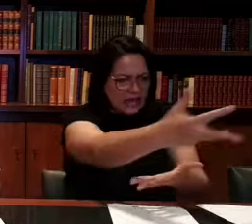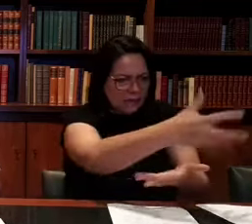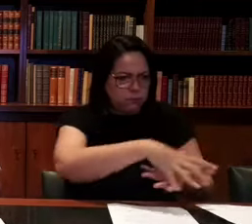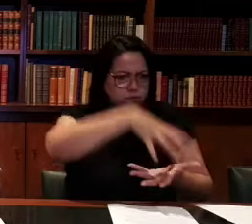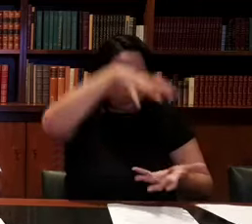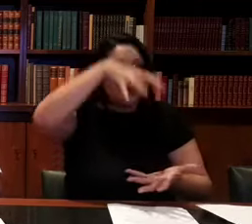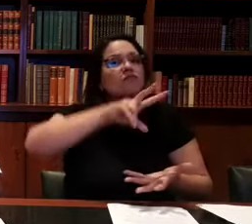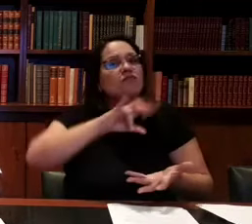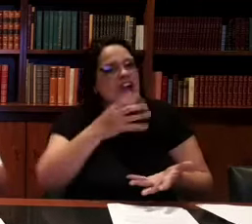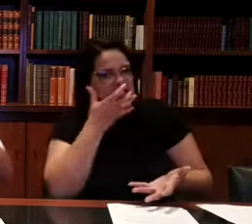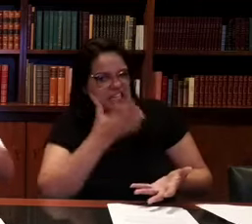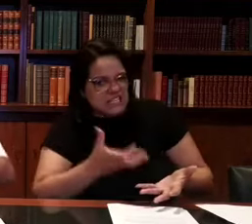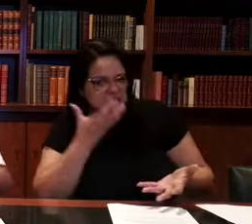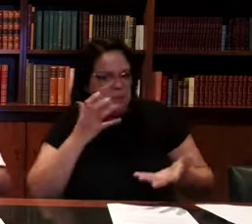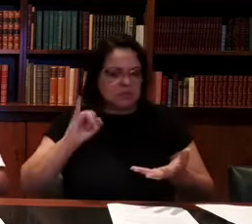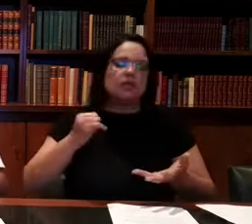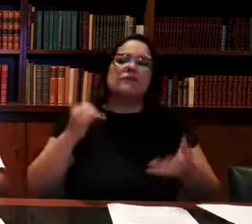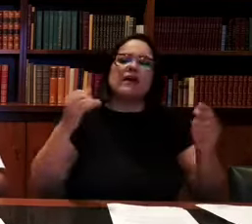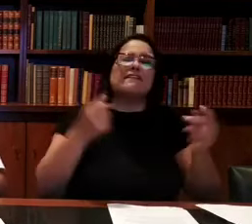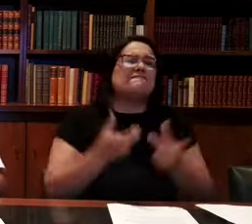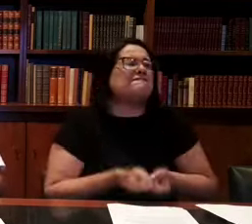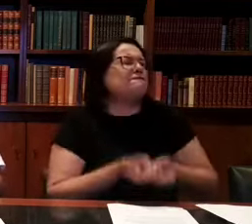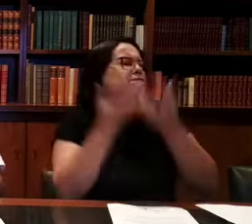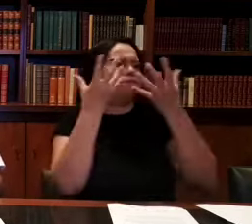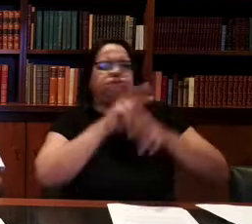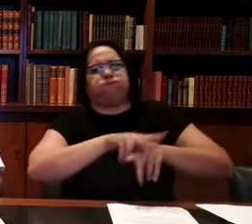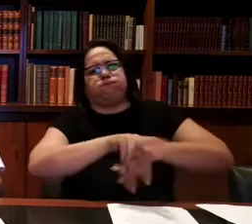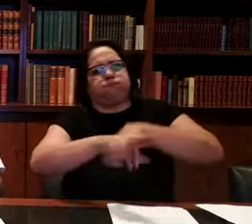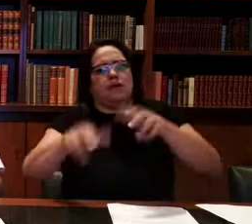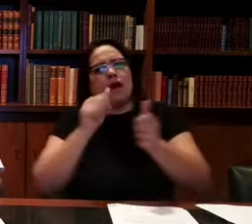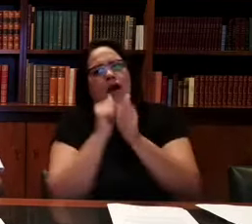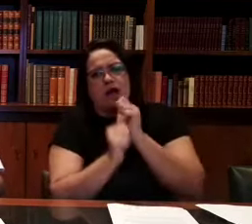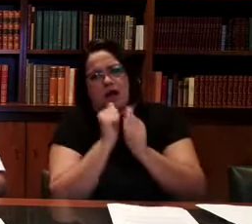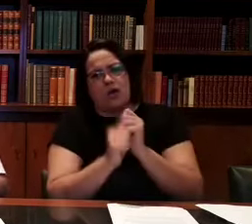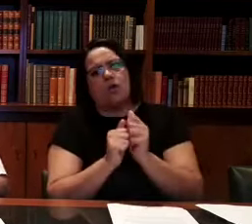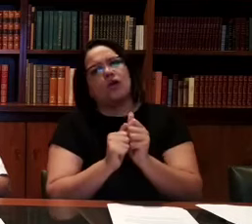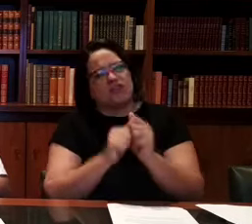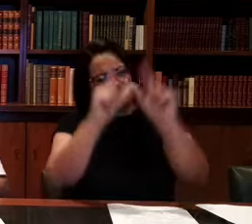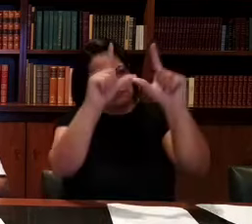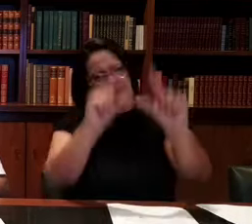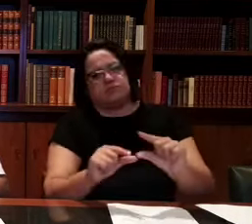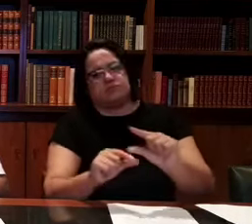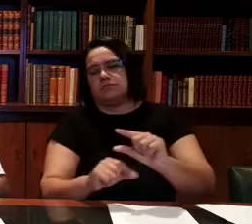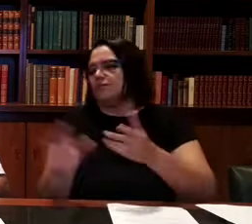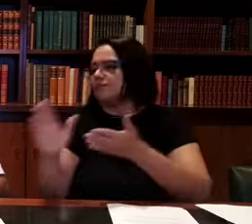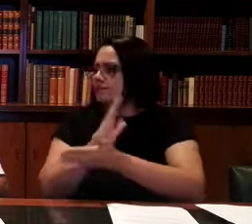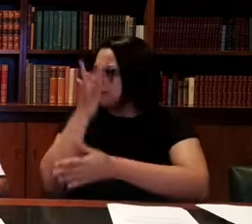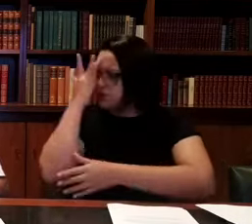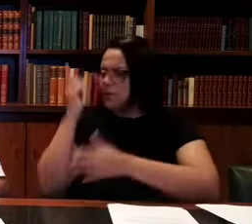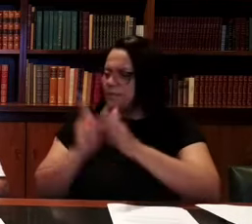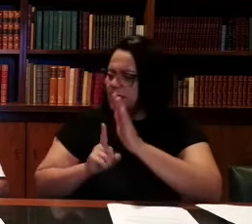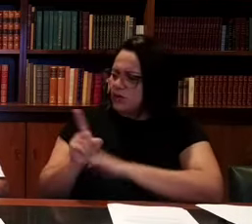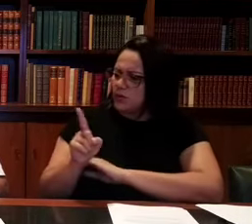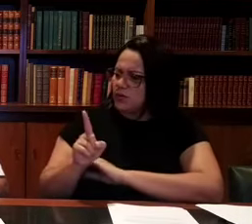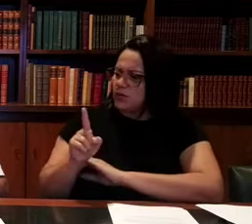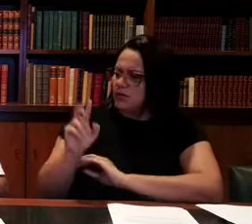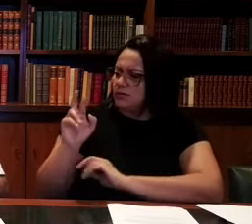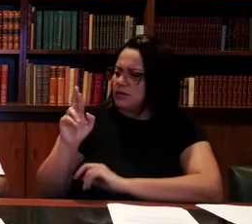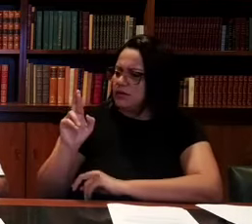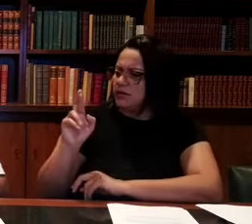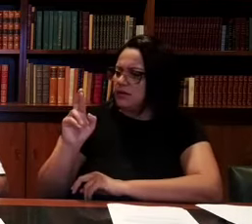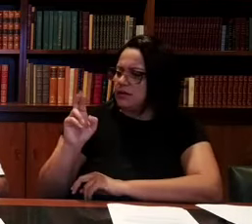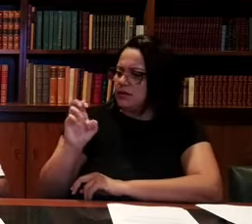tem muita arroz no mercado da o preço de volta à sua normalidade alguns perguntas sobre aquela aquela reserva Como é que é o nome do